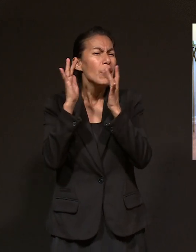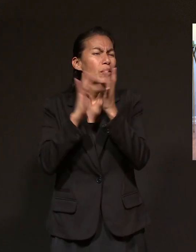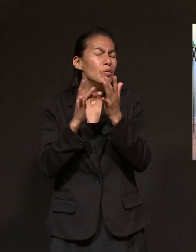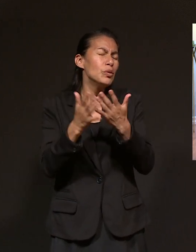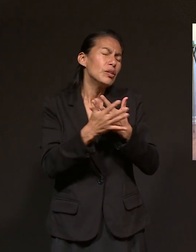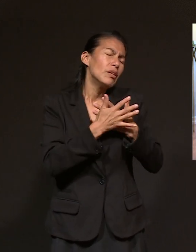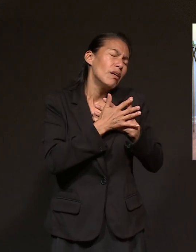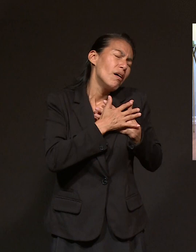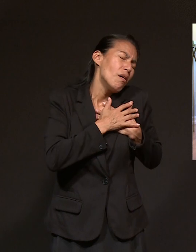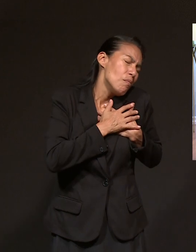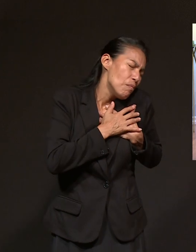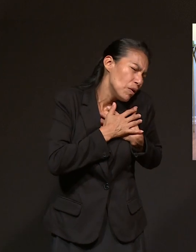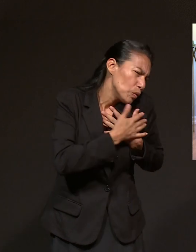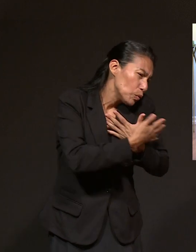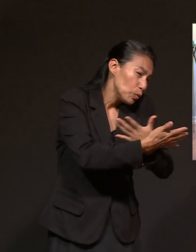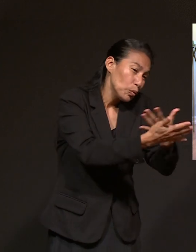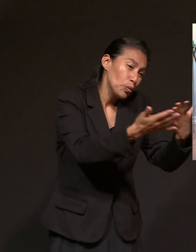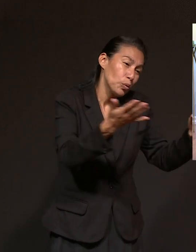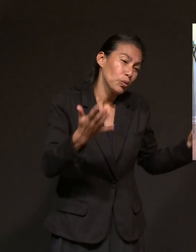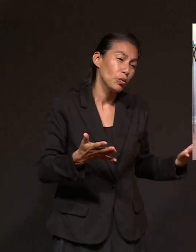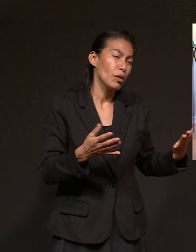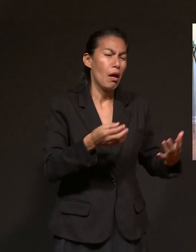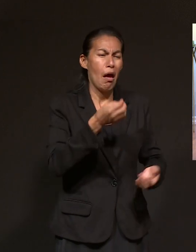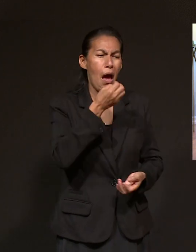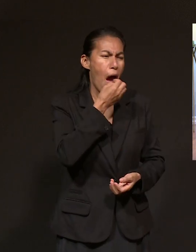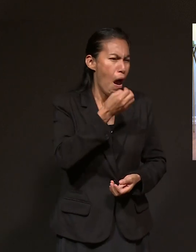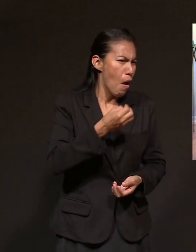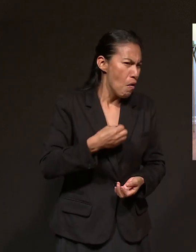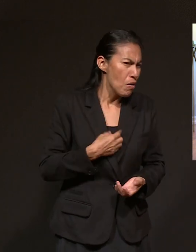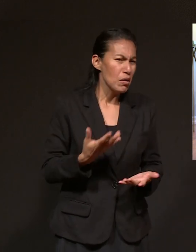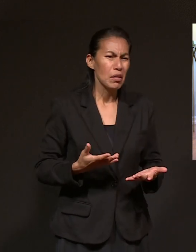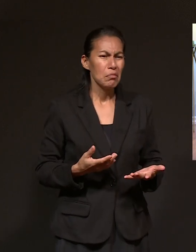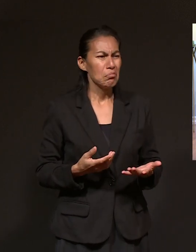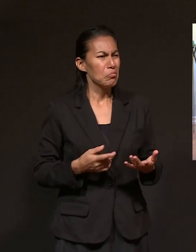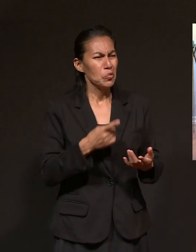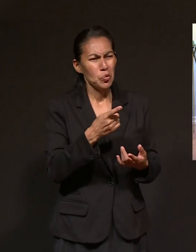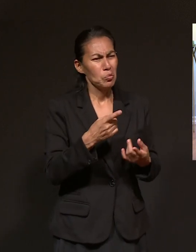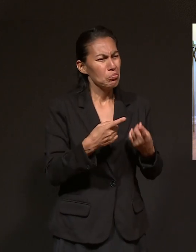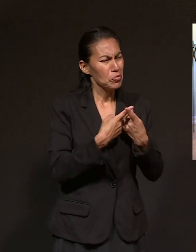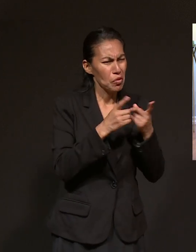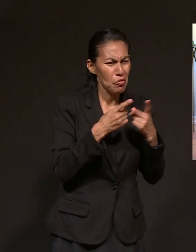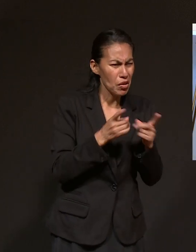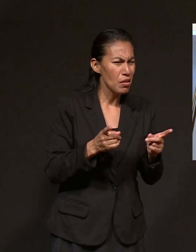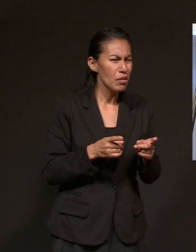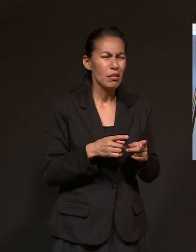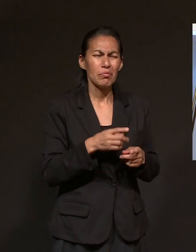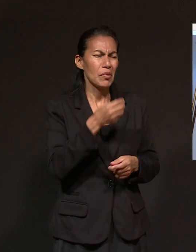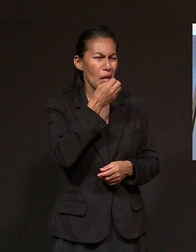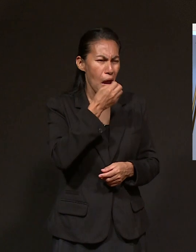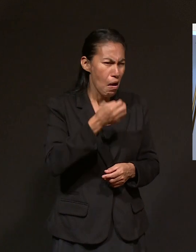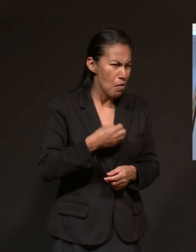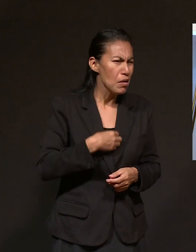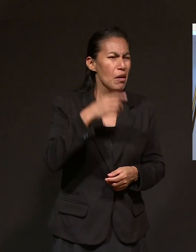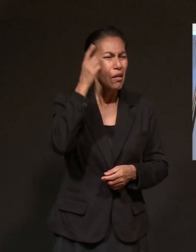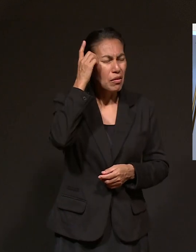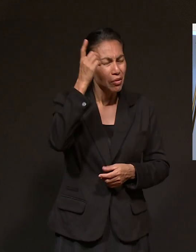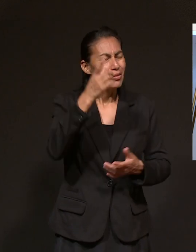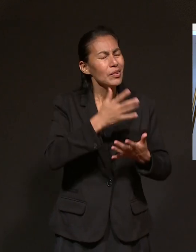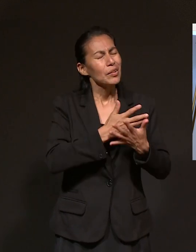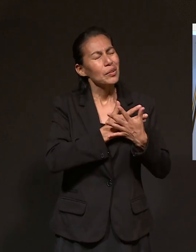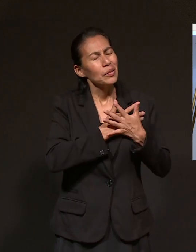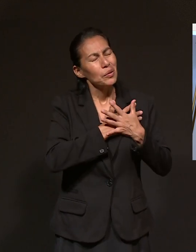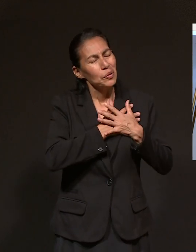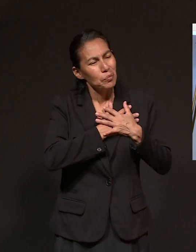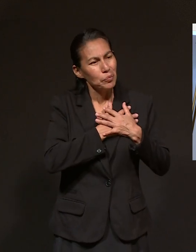Comprados con la sangre preciosa de Jesús. Sí. Y eso es lo que hace, la